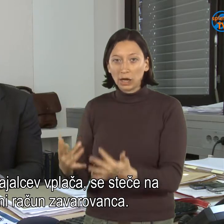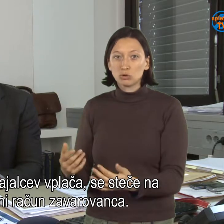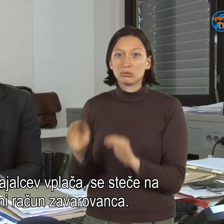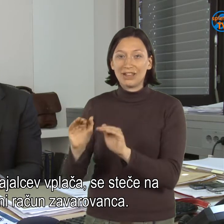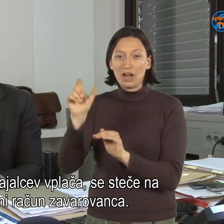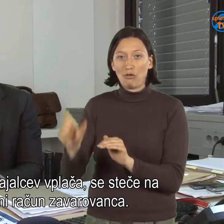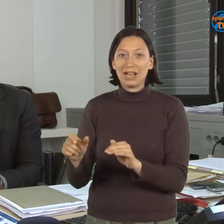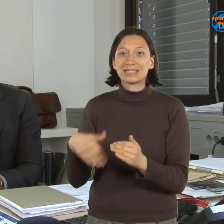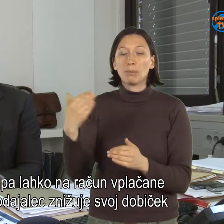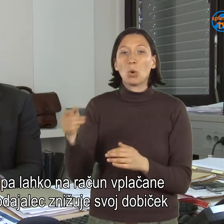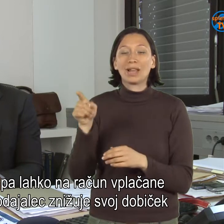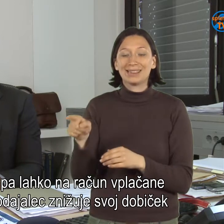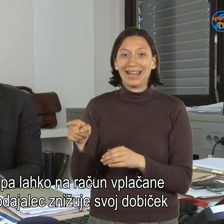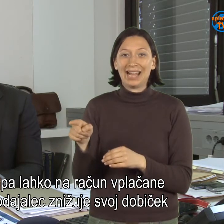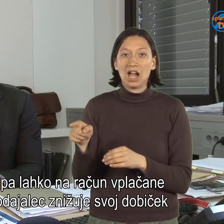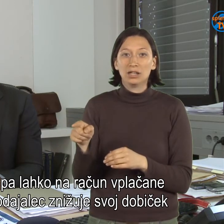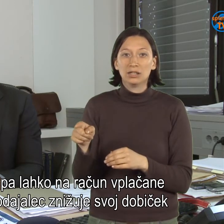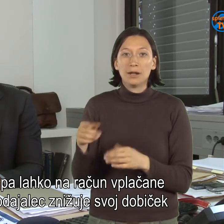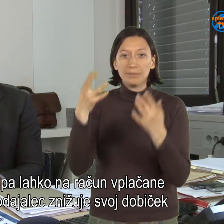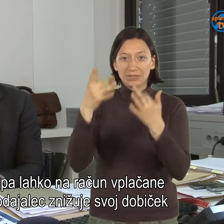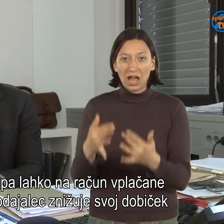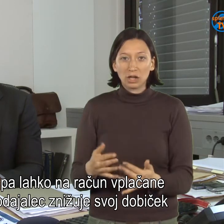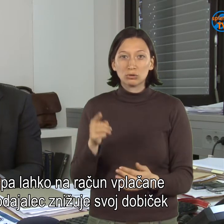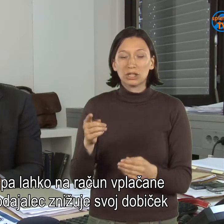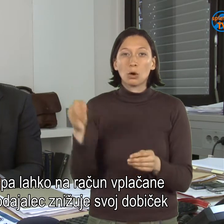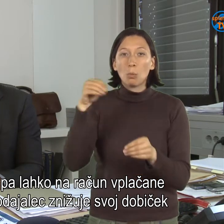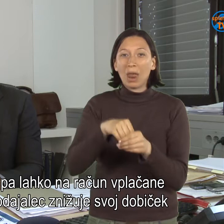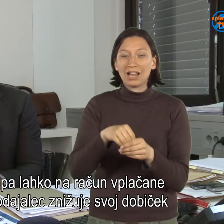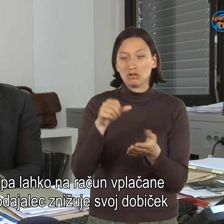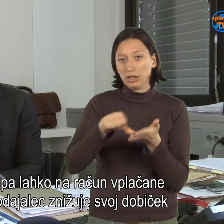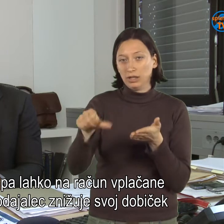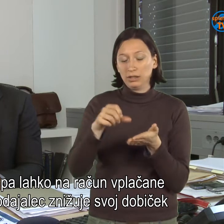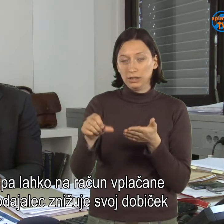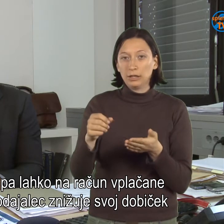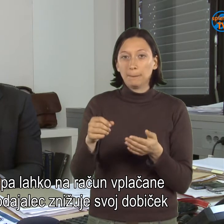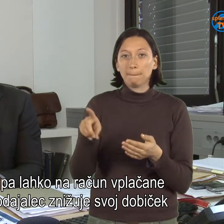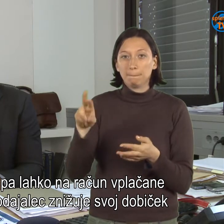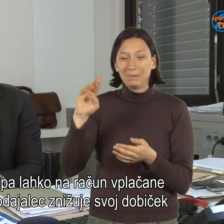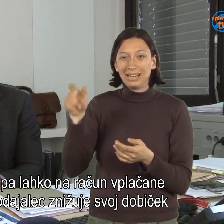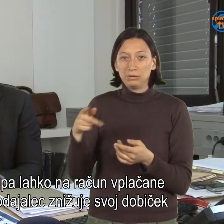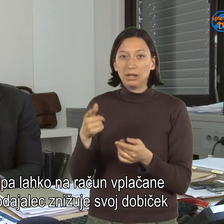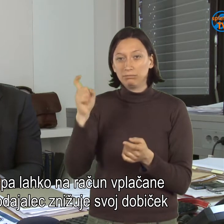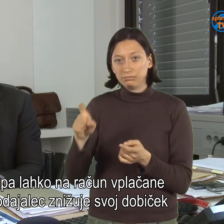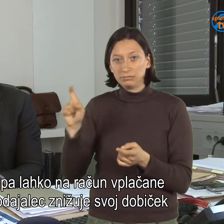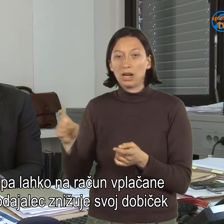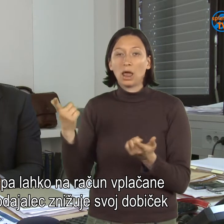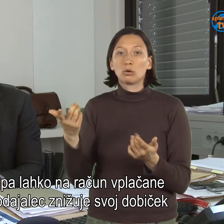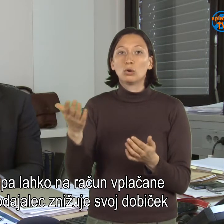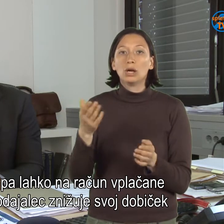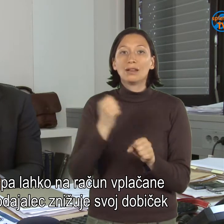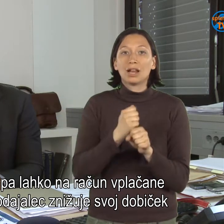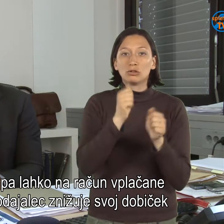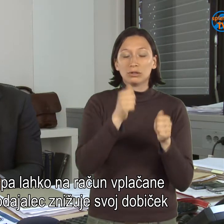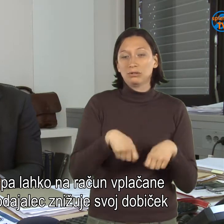zavarovanca, poleg tega pa na račun te vplačane premije lahko delodajalec znižuje svoj dobiček